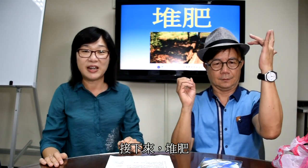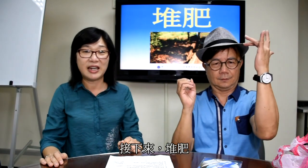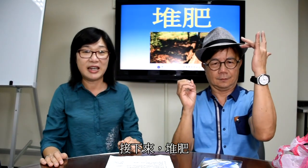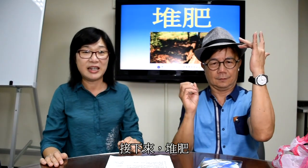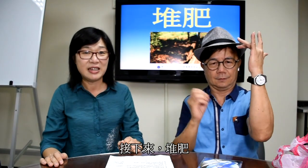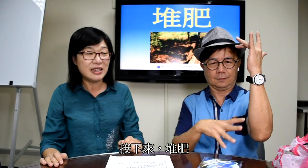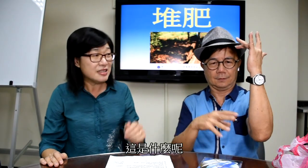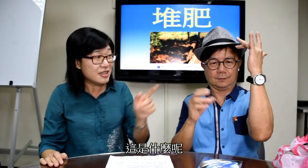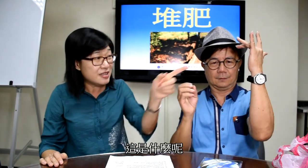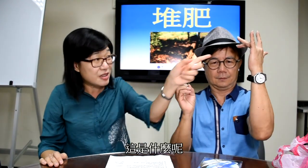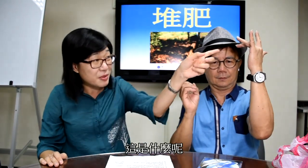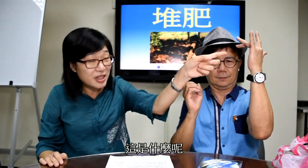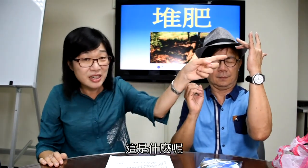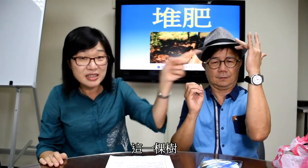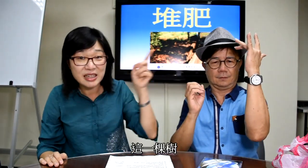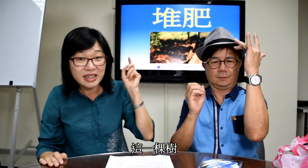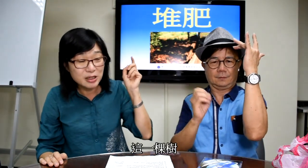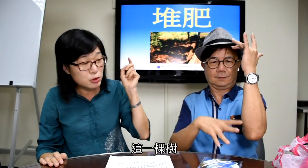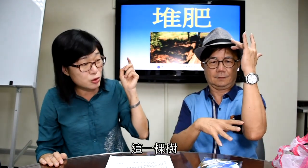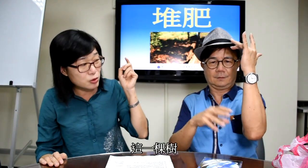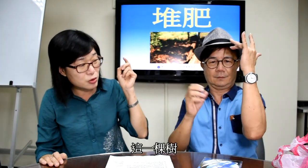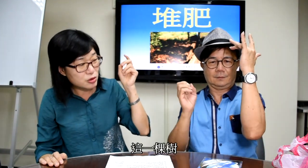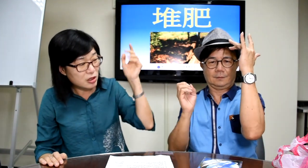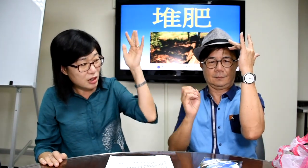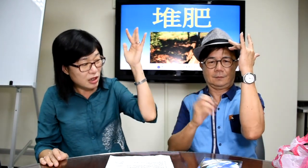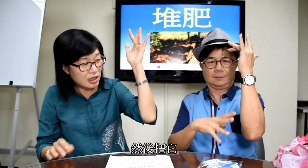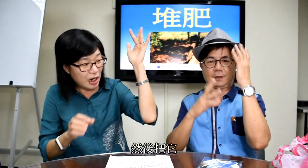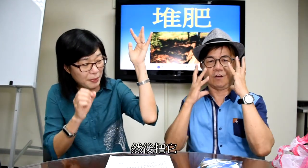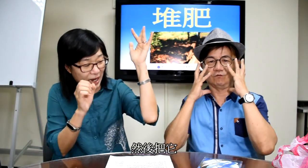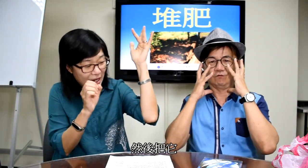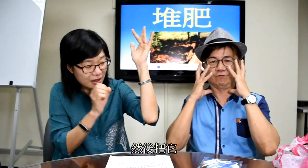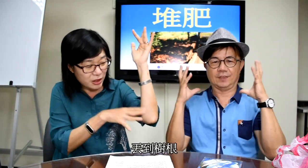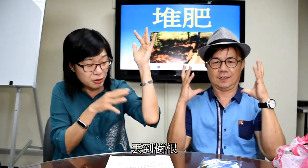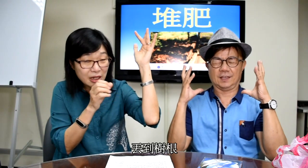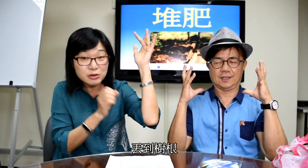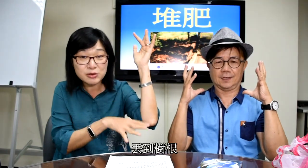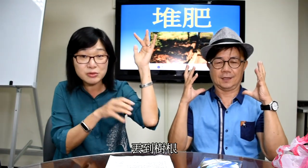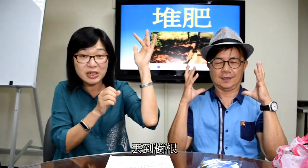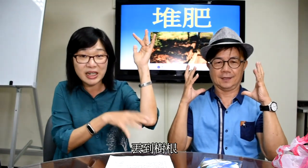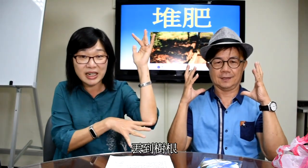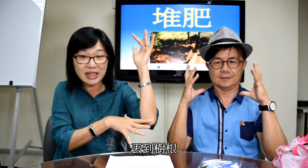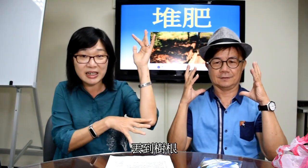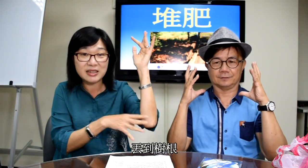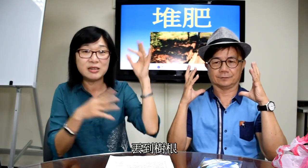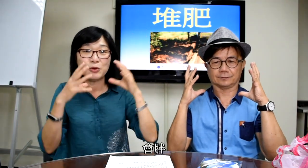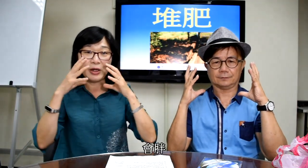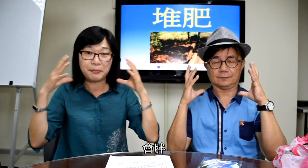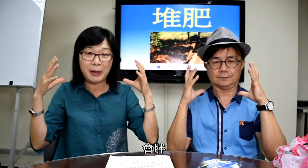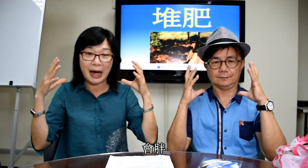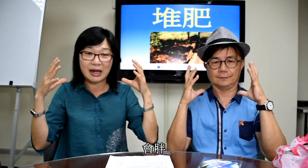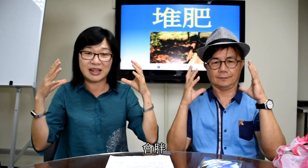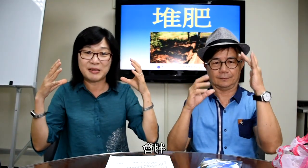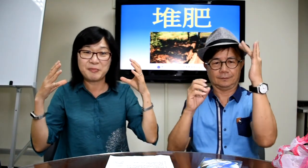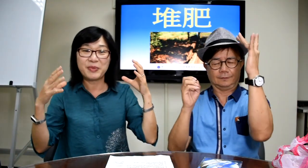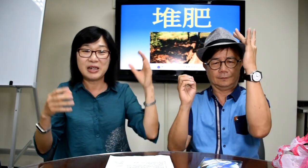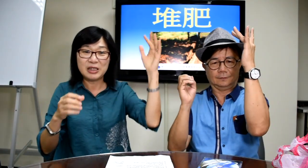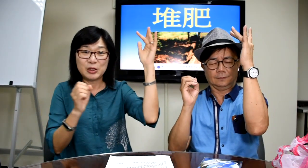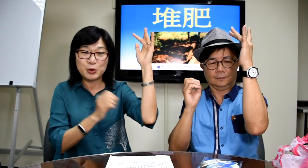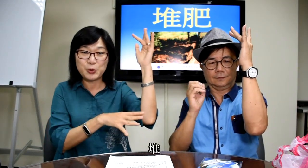肥，这是什么呢？这一棵树。然后把它丢到树根会胖，